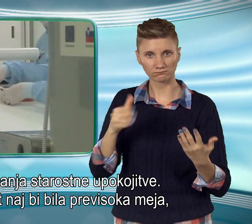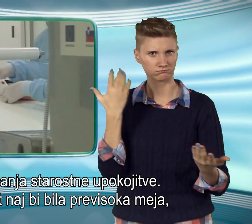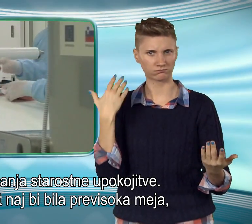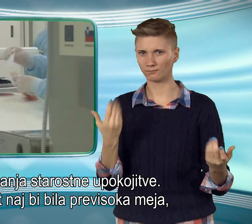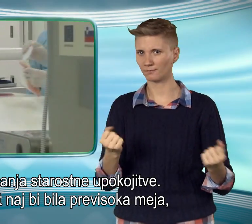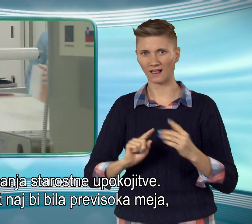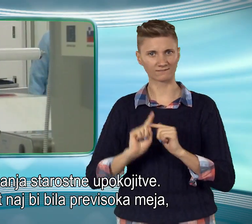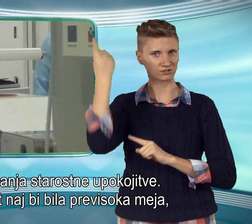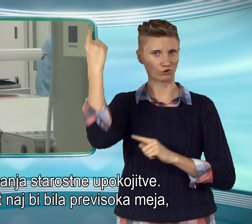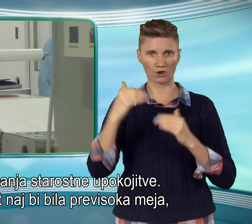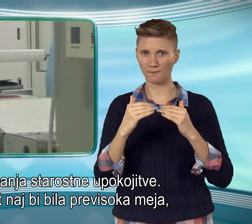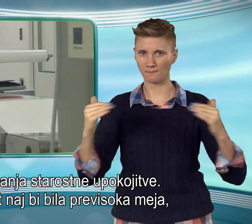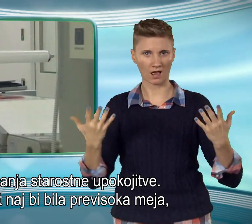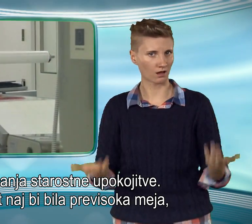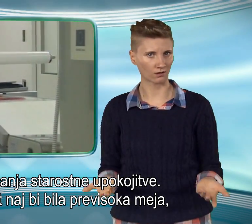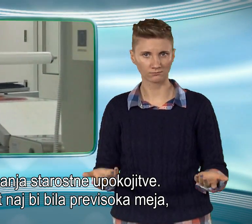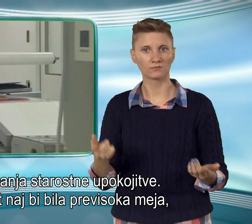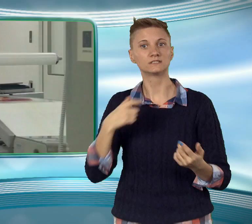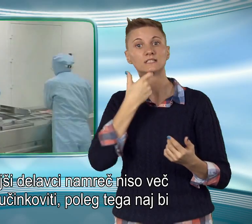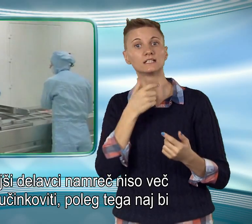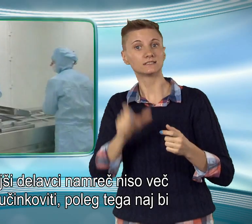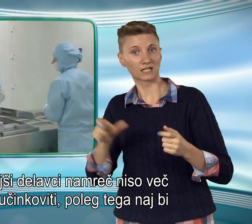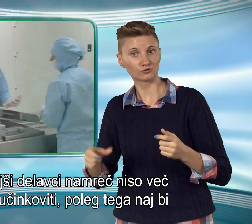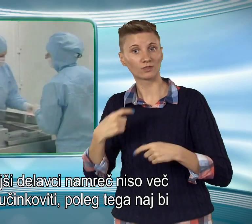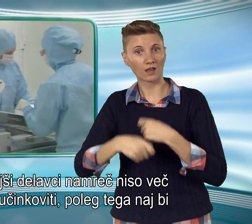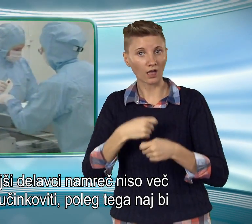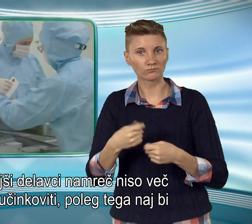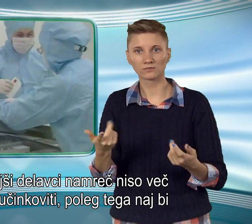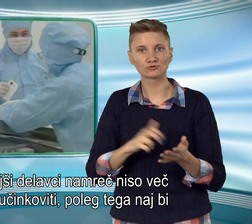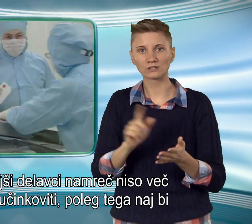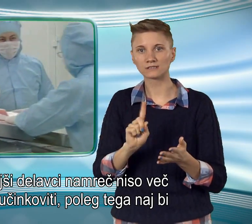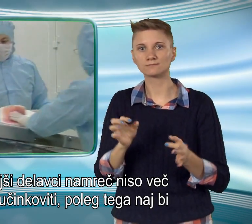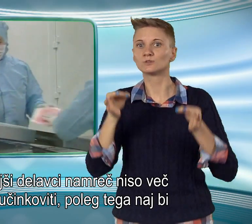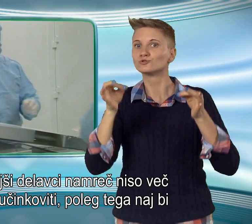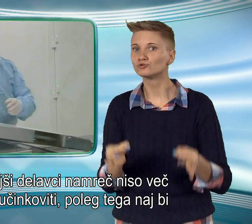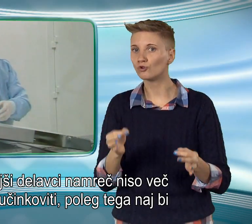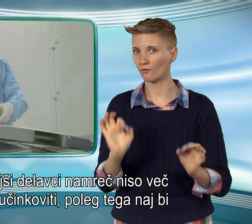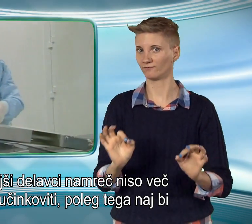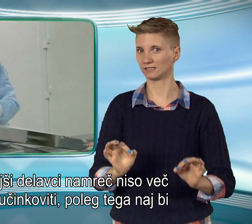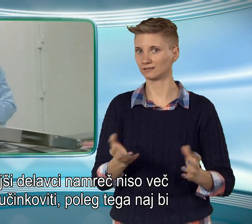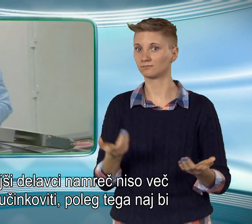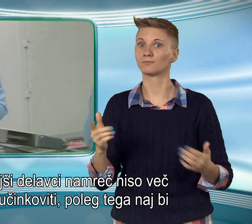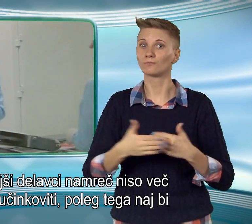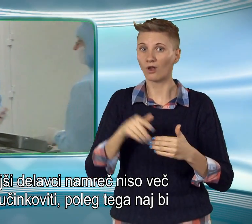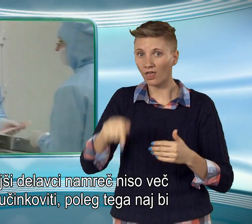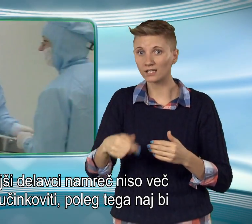65 let naj bi bila previsoka meja, starejši delavci namreč niso več tako učinkoviti, poleg tega naj bi z